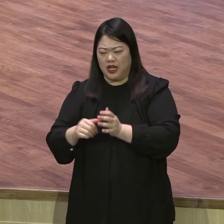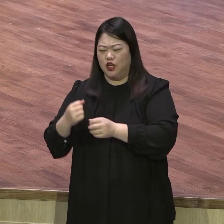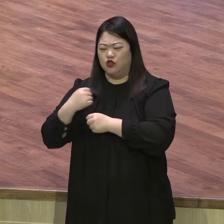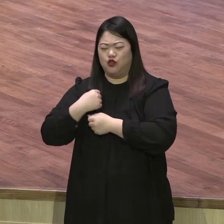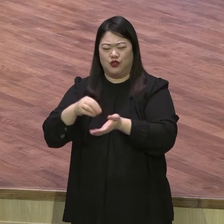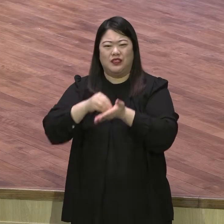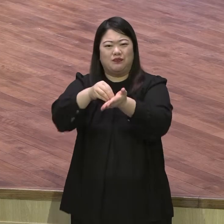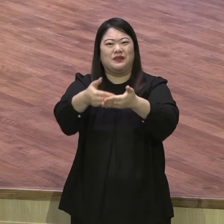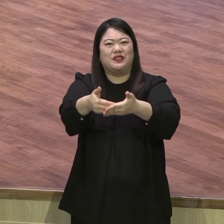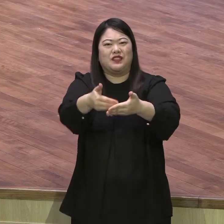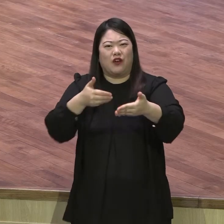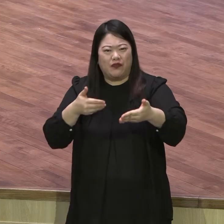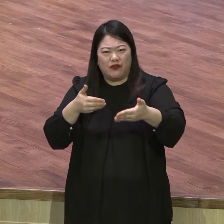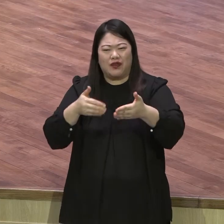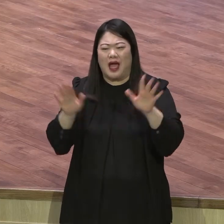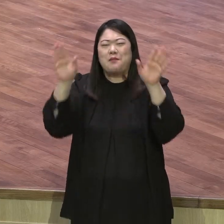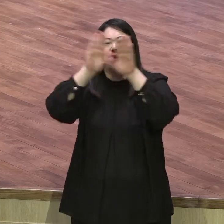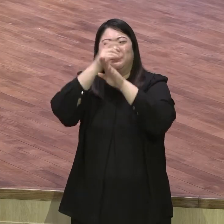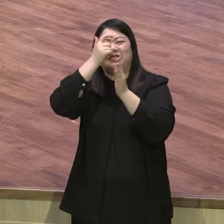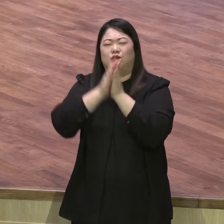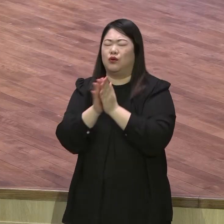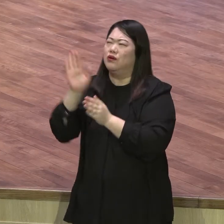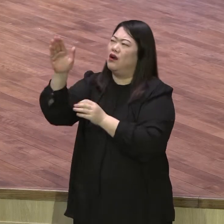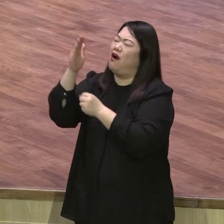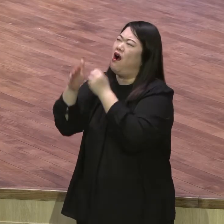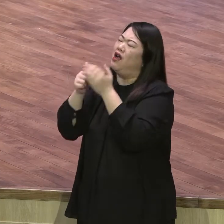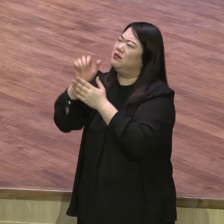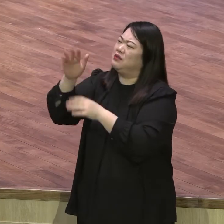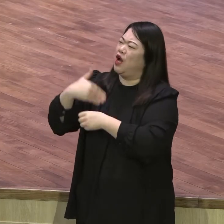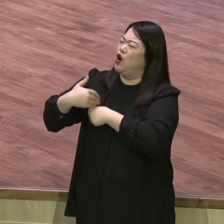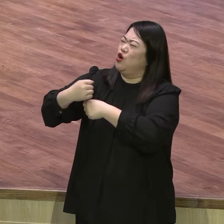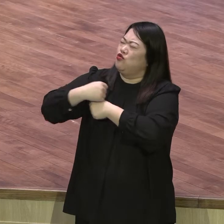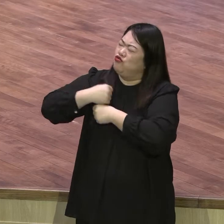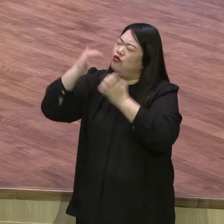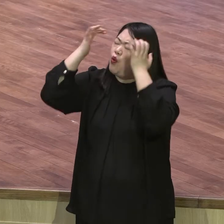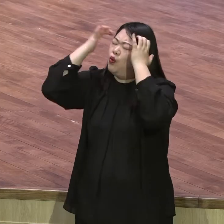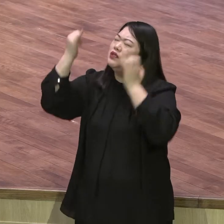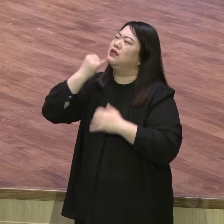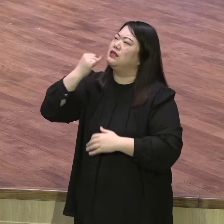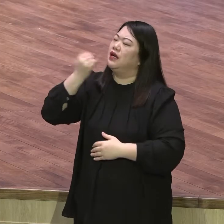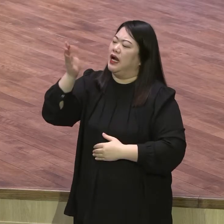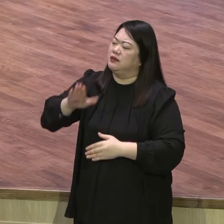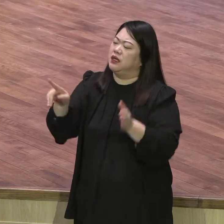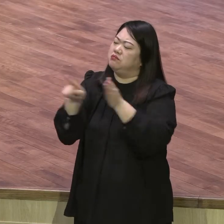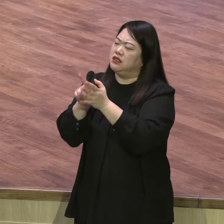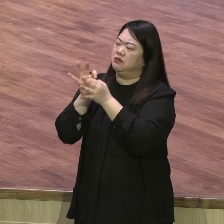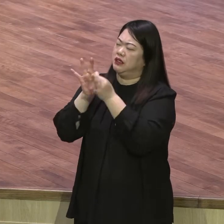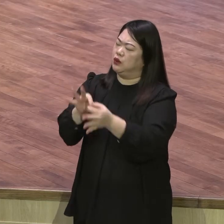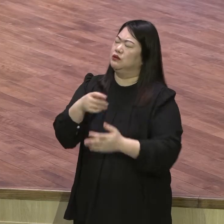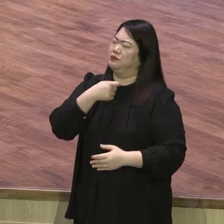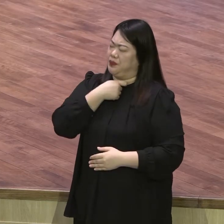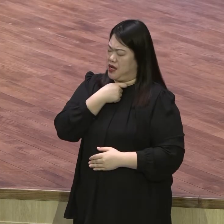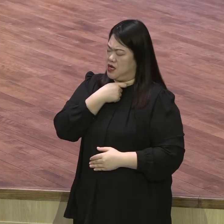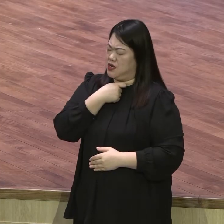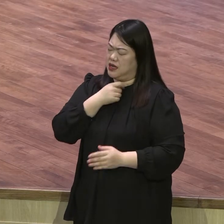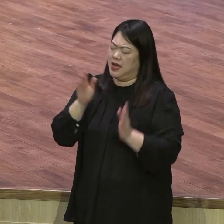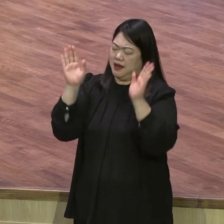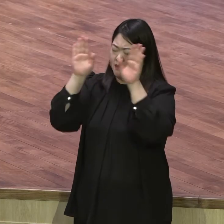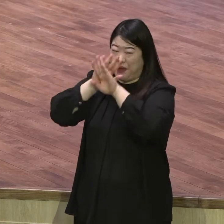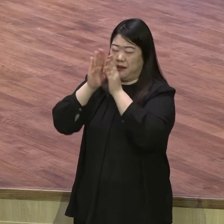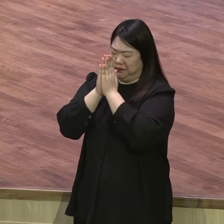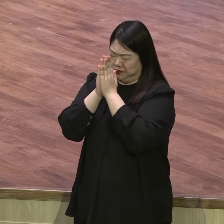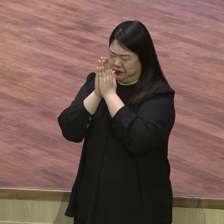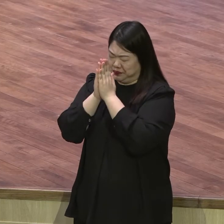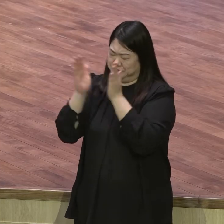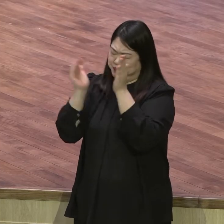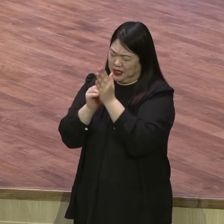갔어요. 하나님 어디 가도 좋으니 신앙생활 잘하시는 거 보내주세요. 그래가지고 이제 철학이다. 그 다음날 군대 갔어. 갔는데 어디